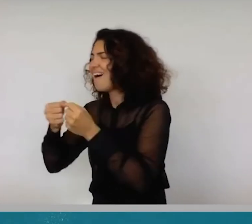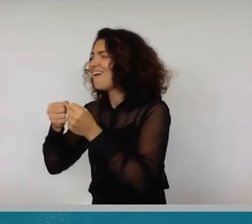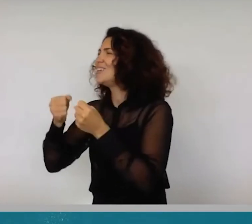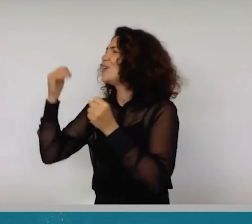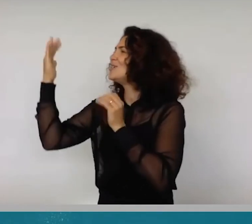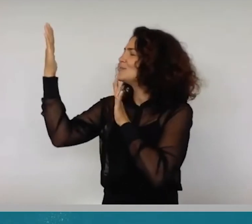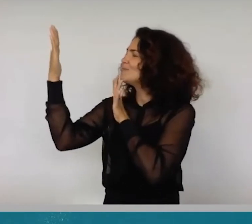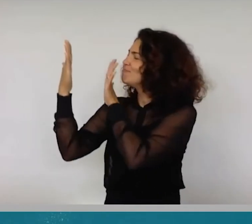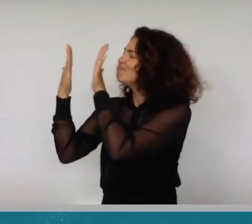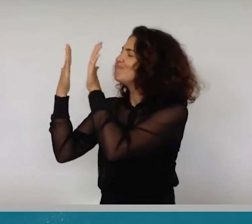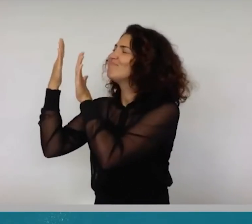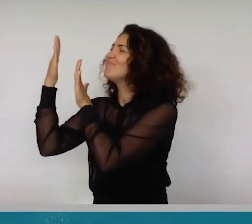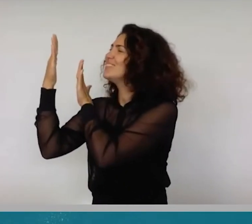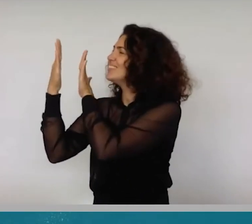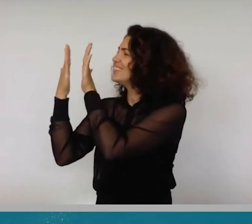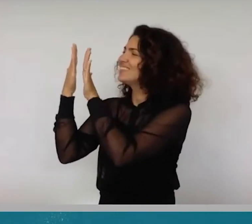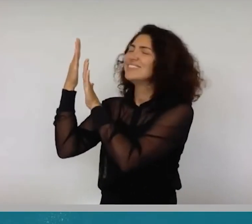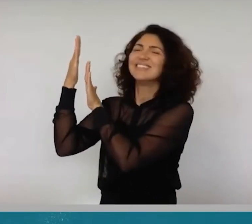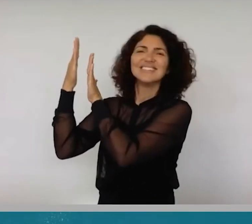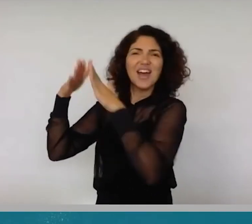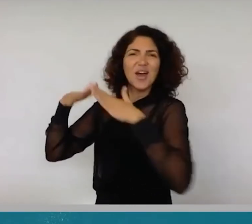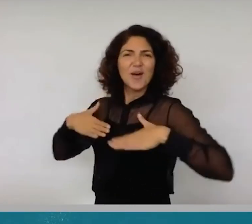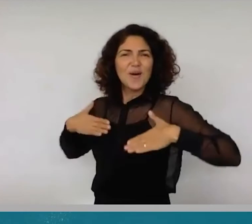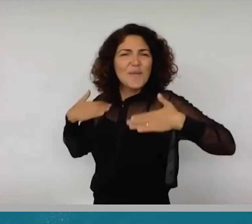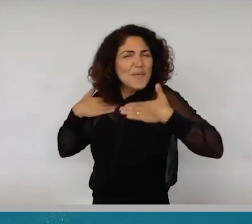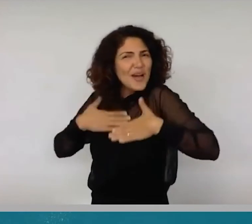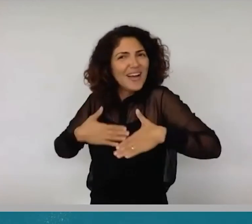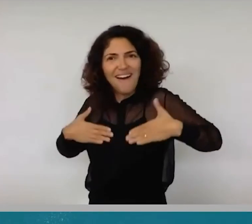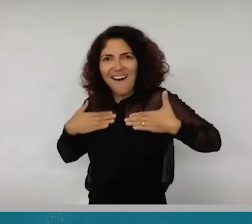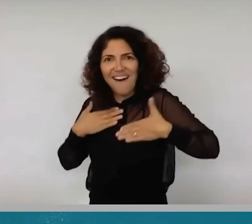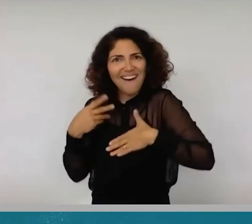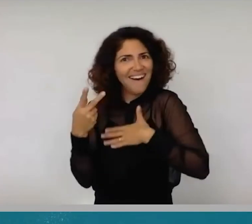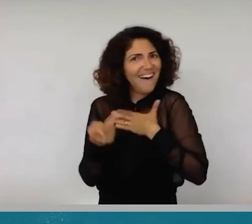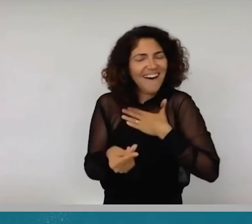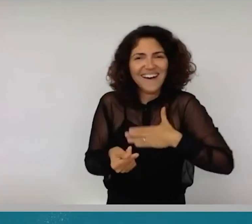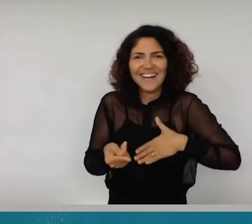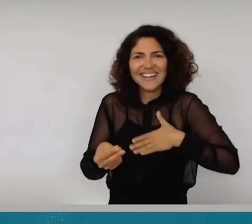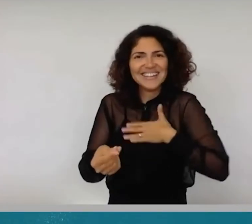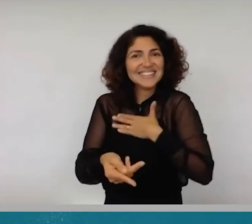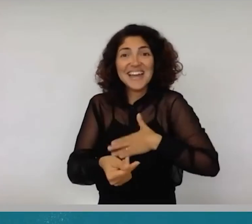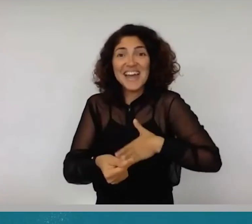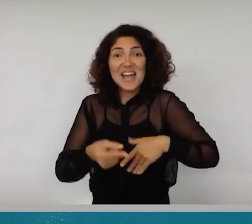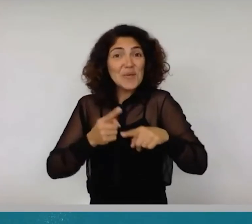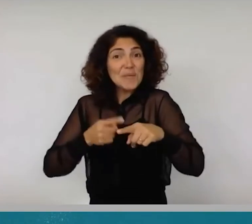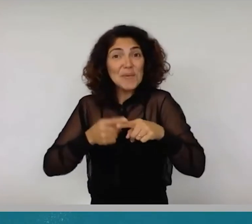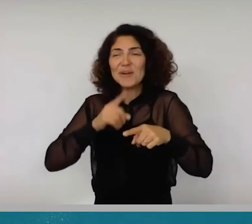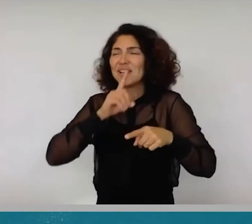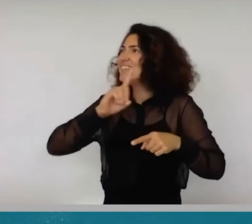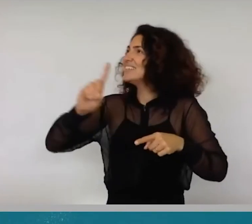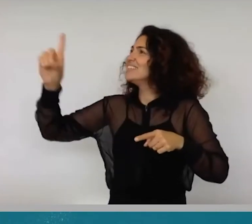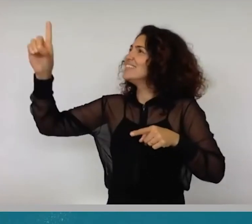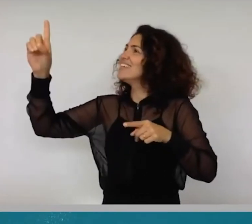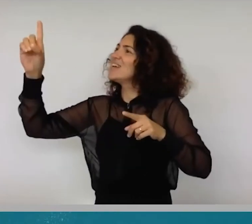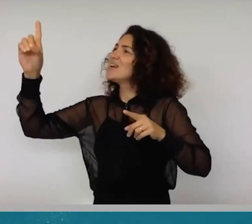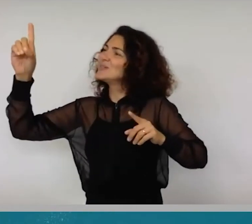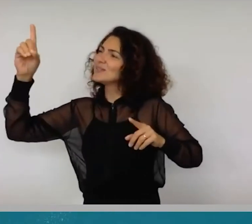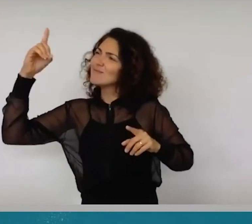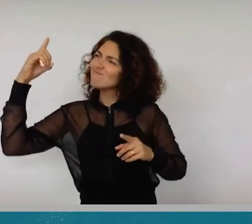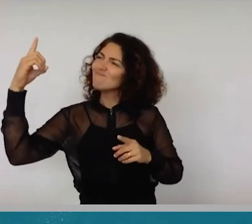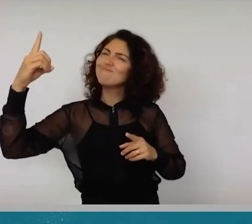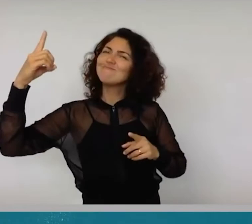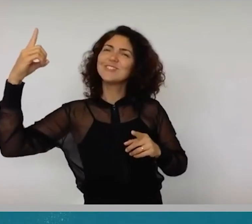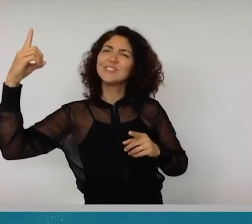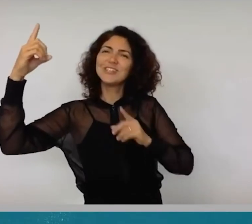o eterno prazer de estar na tua destra. Irmãos, por esse versículo